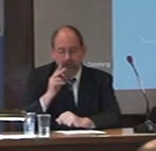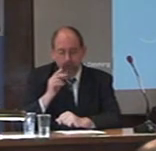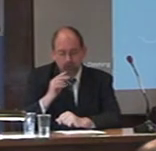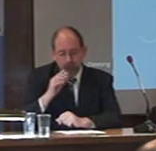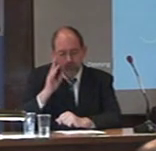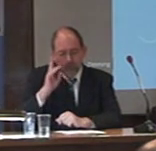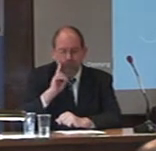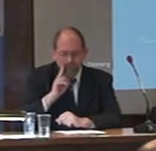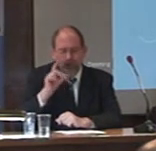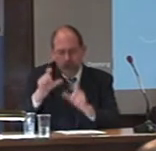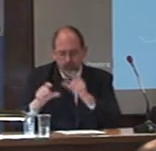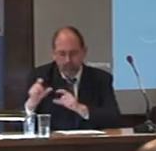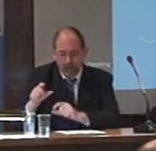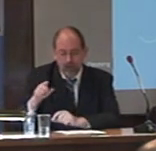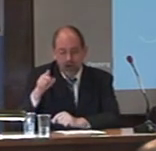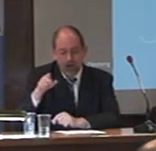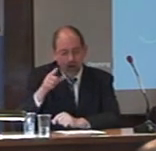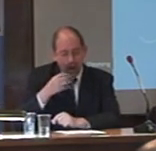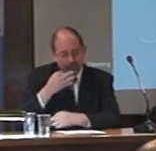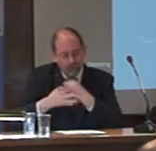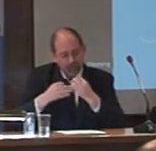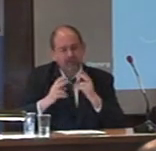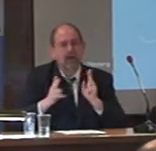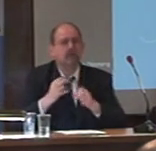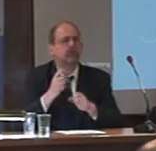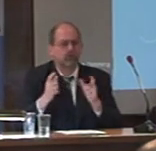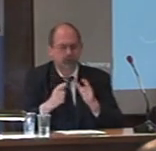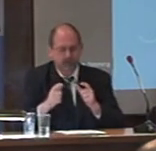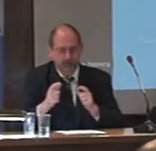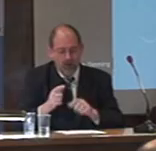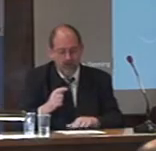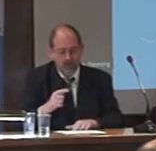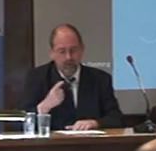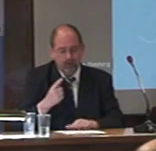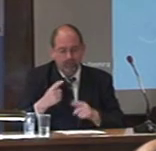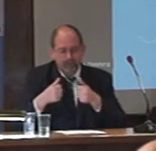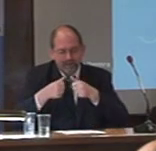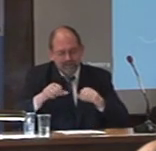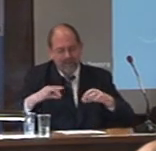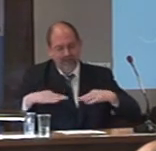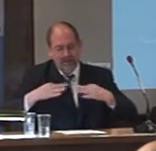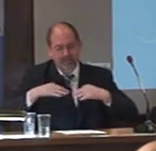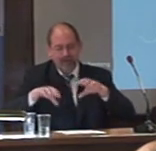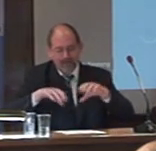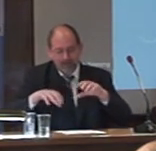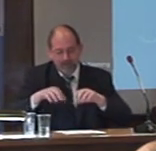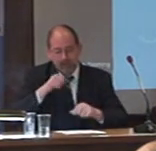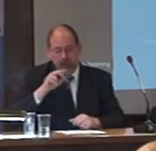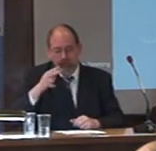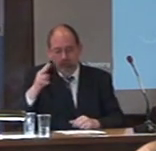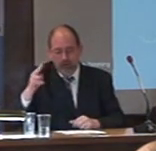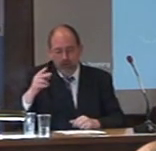invaliditetom. Smernice su nastale kao potreba da se o pitanjima vezani za gluvoću i gluve